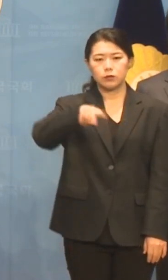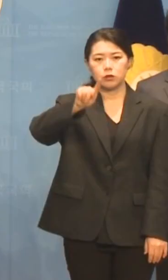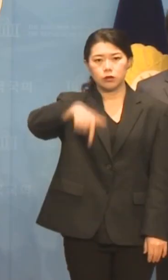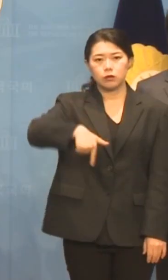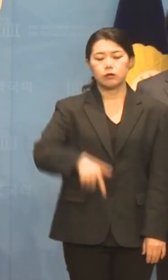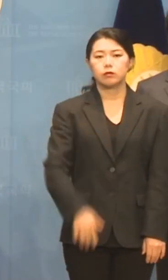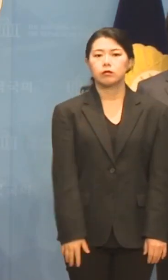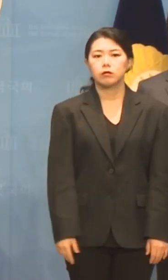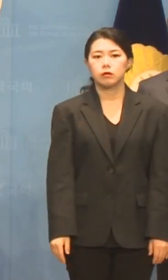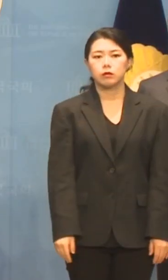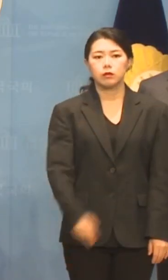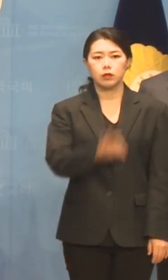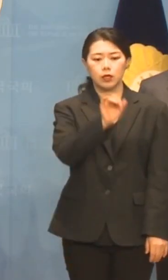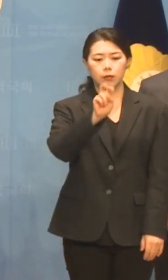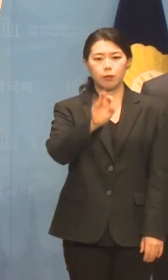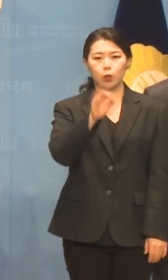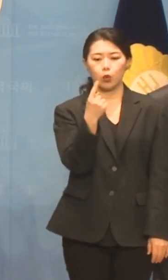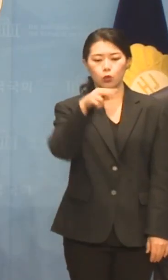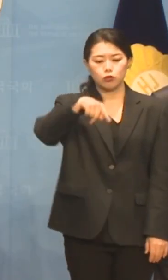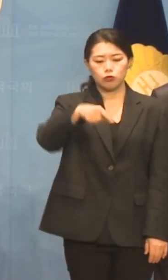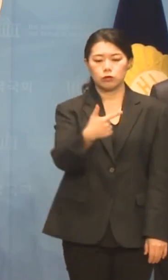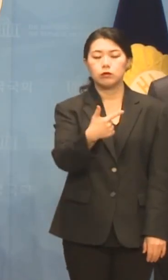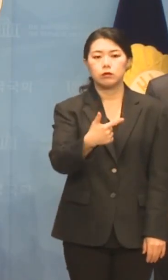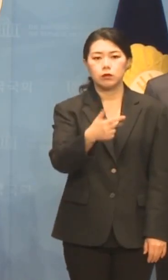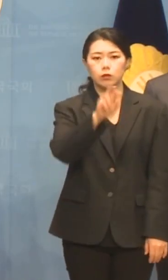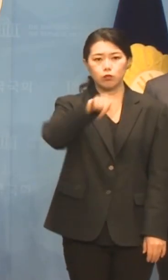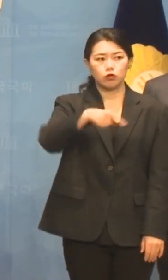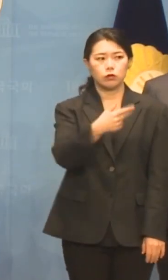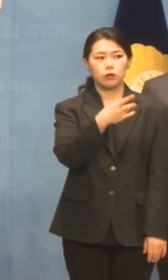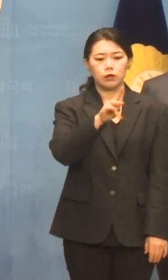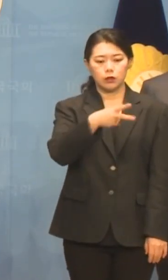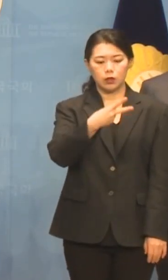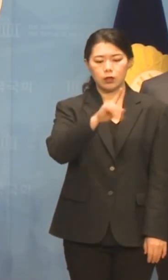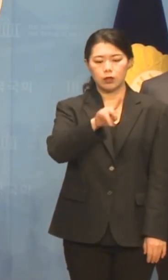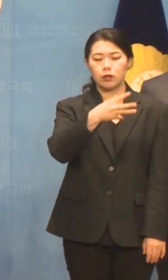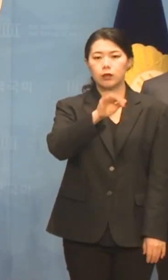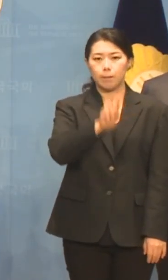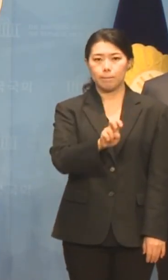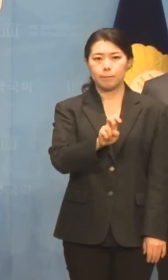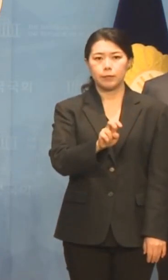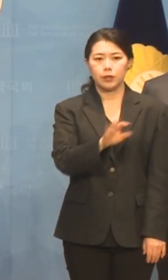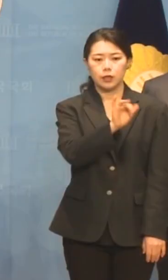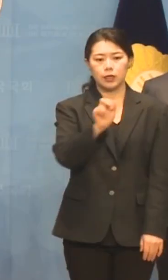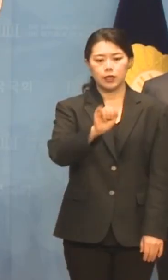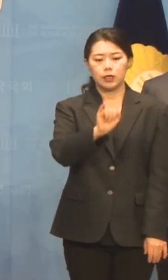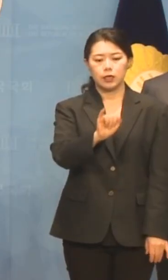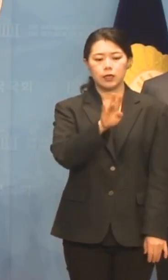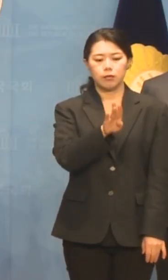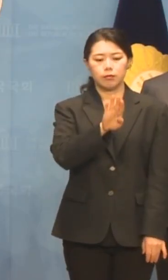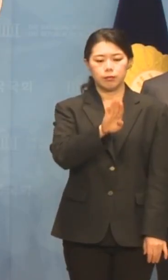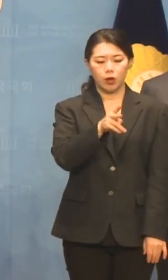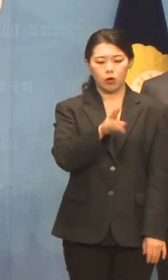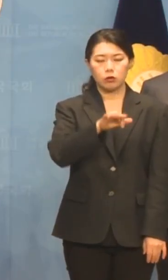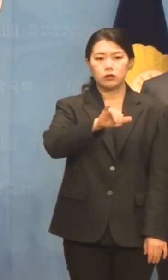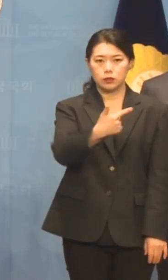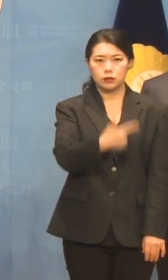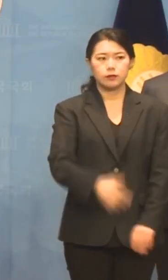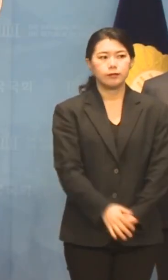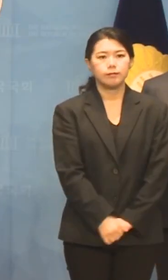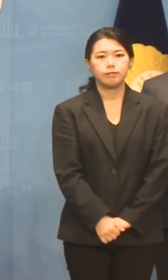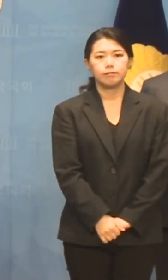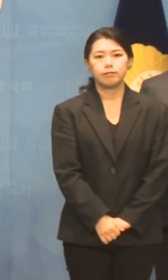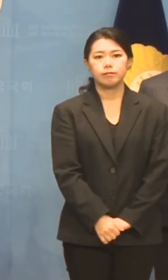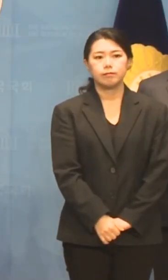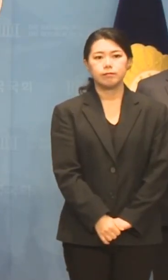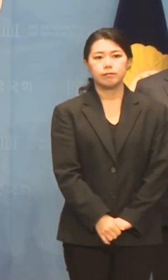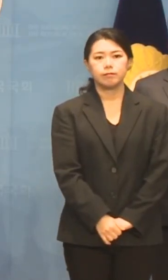의원님이십니다. 이모선 의원님이십니다. 문대림 의원이십니다. 이병진 의원입니다.